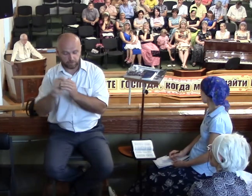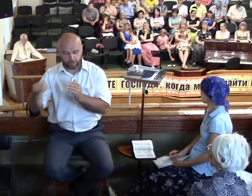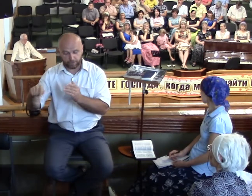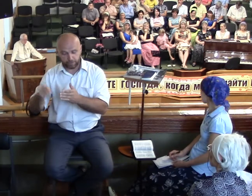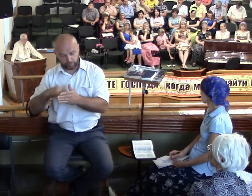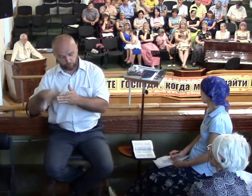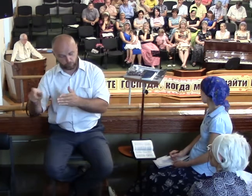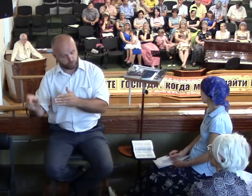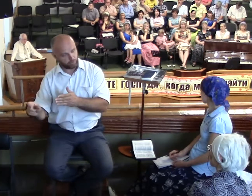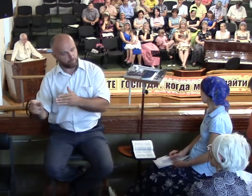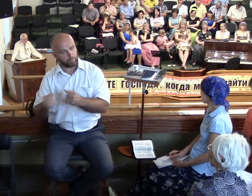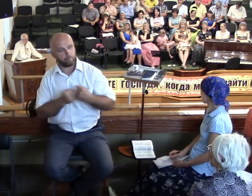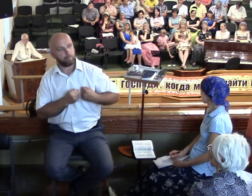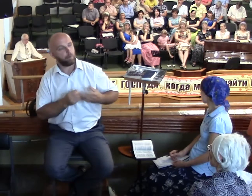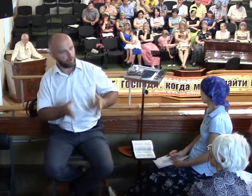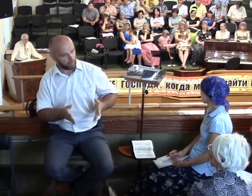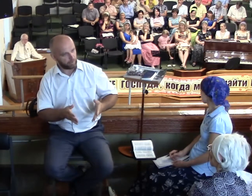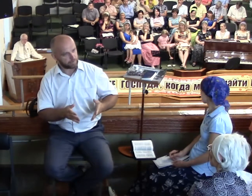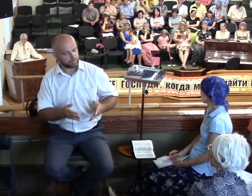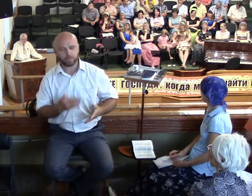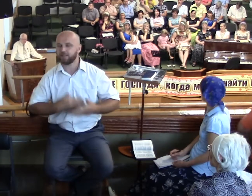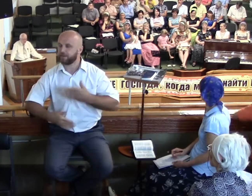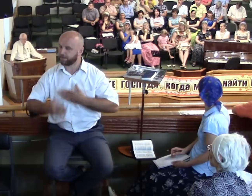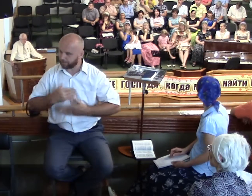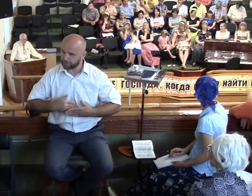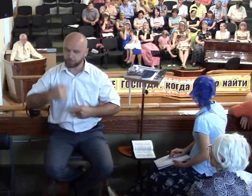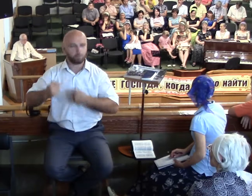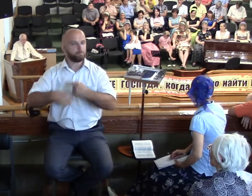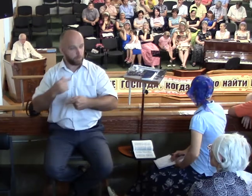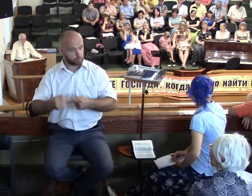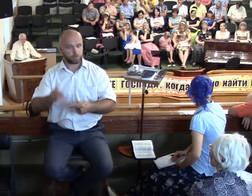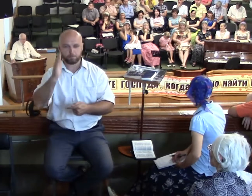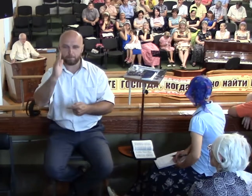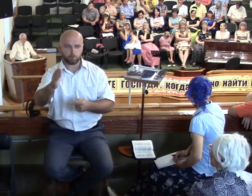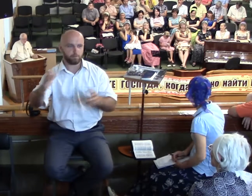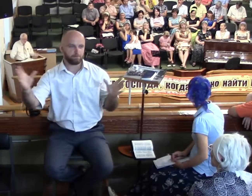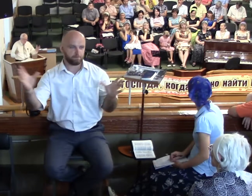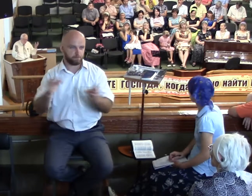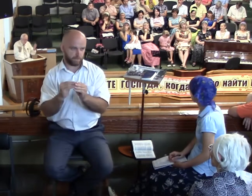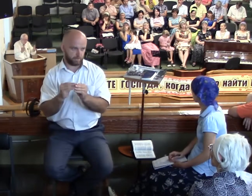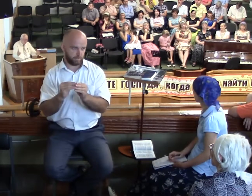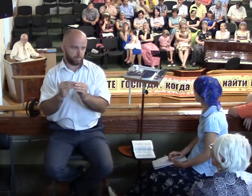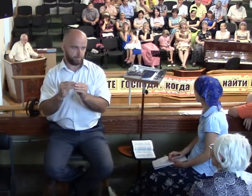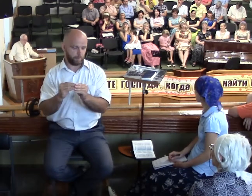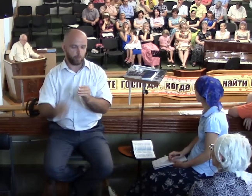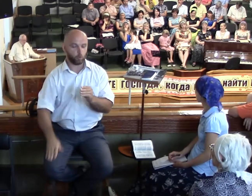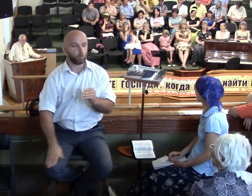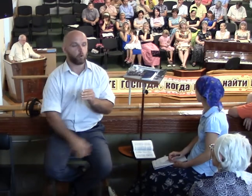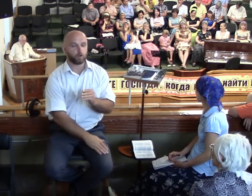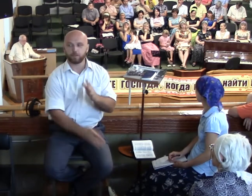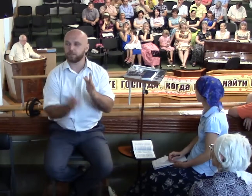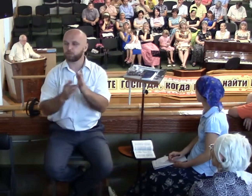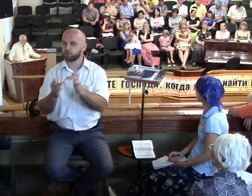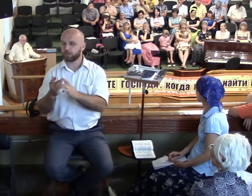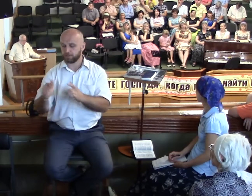Я благодарен Богу. Друзья, дорогие, я рад, что в вечности мы будем вместе с Ним у ног Иисуса Христа,